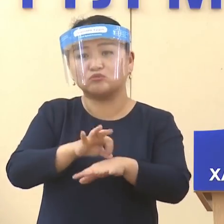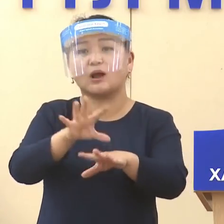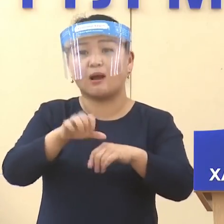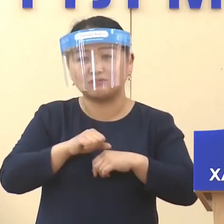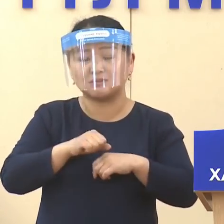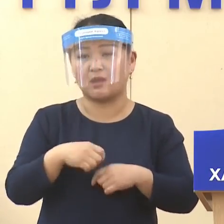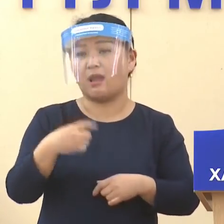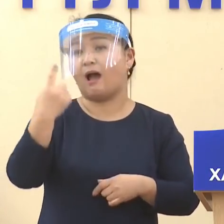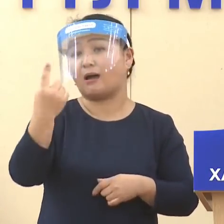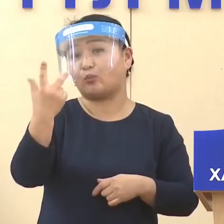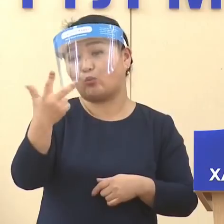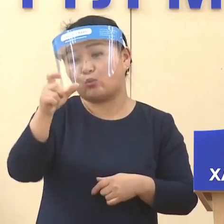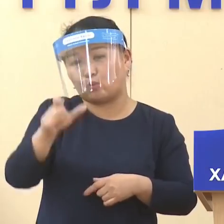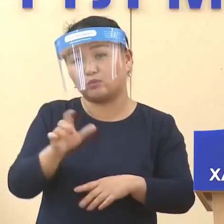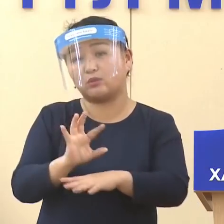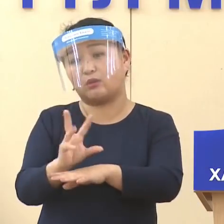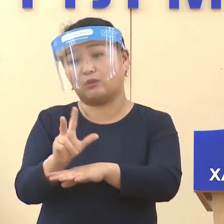хүн эдгэрч